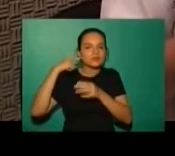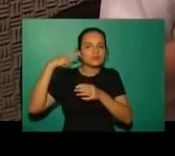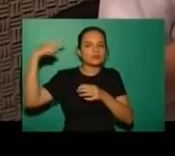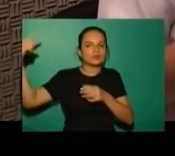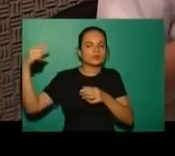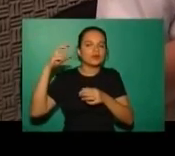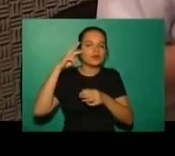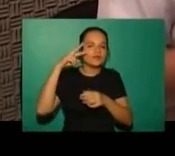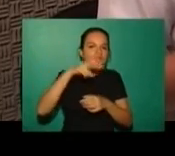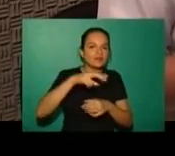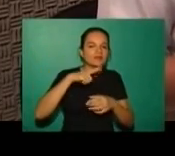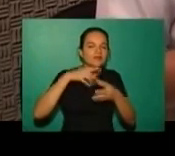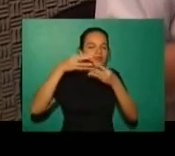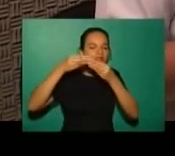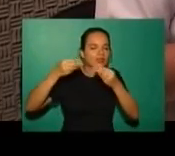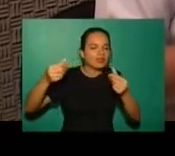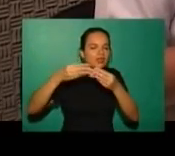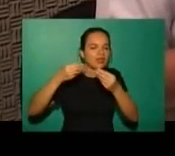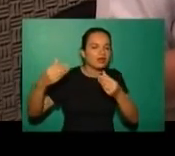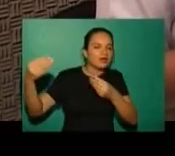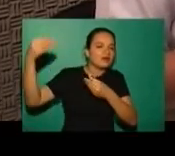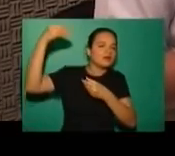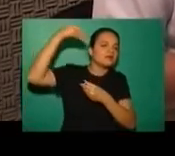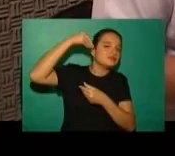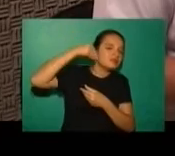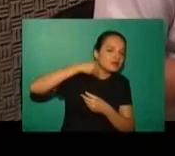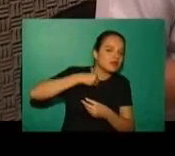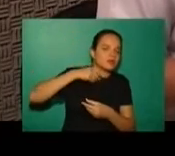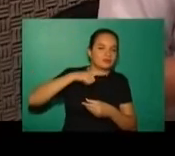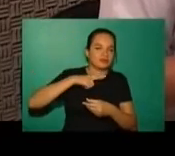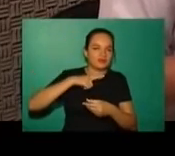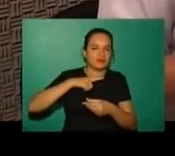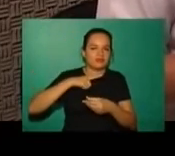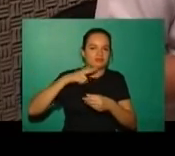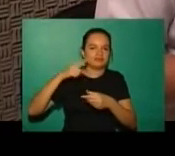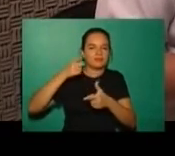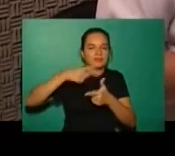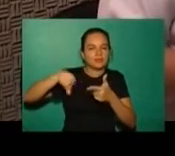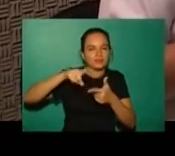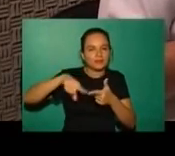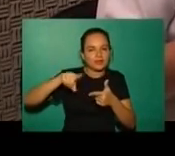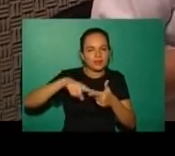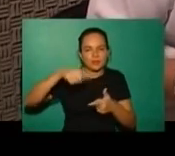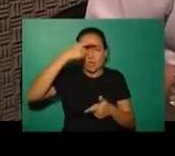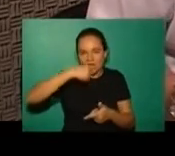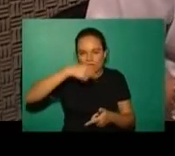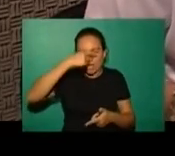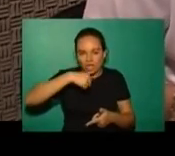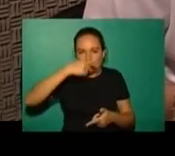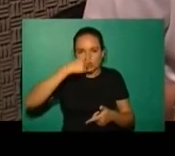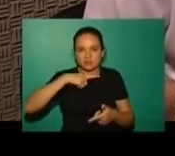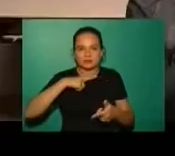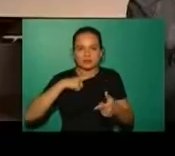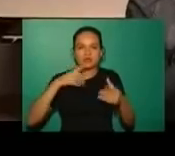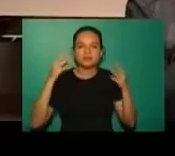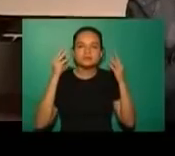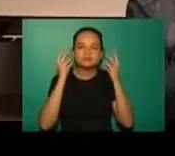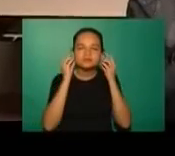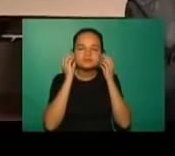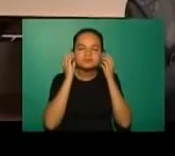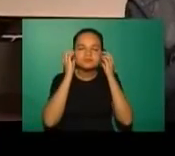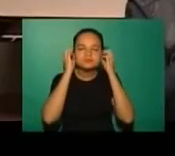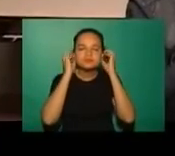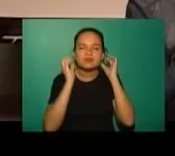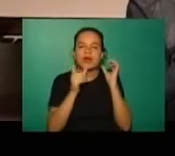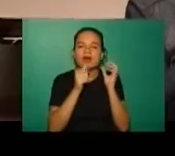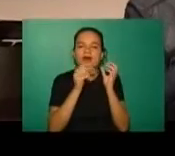visa avaliar se existe muco, alteração de pressão na parte média do ouvido, aquela parte que dá problema quando você fica resfriado. Aí você